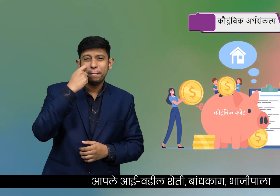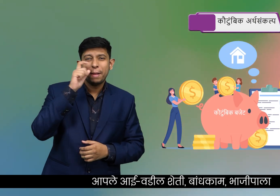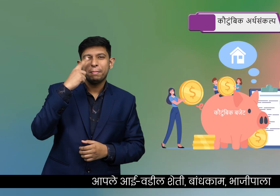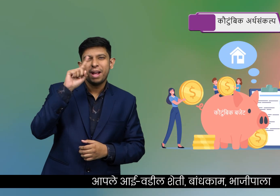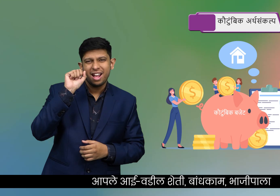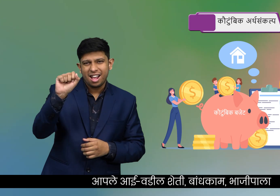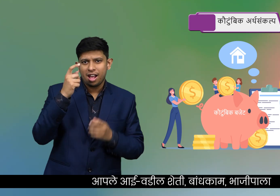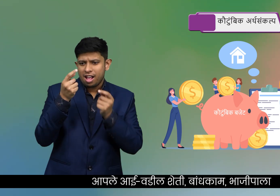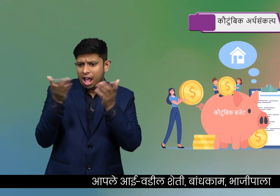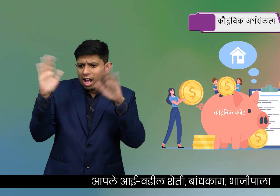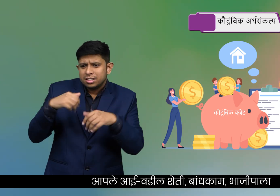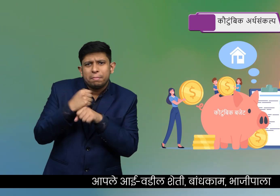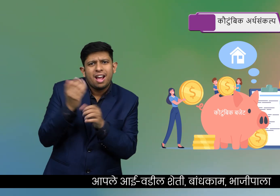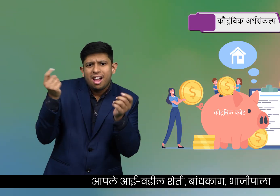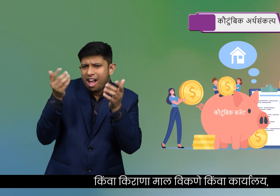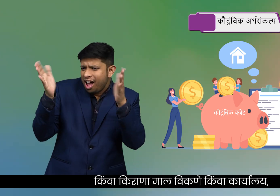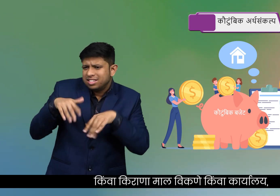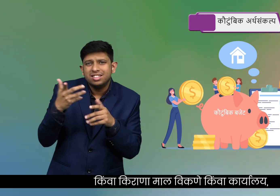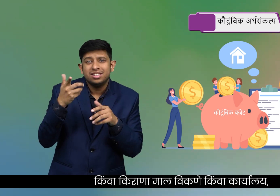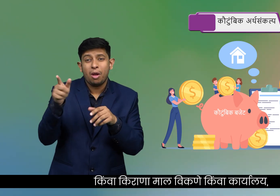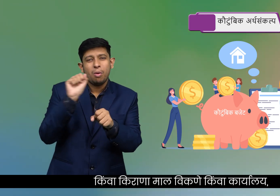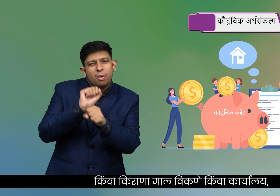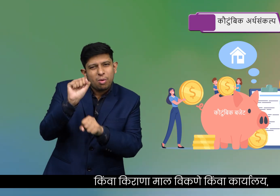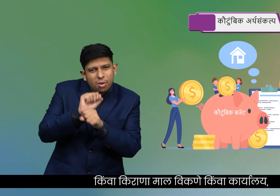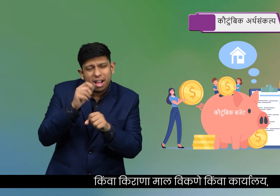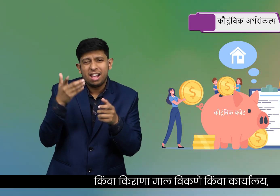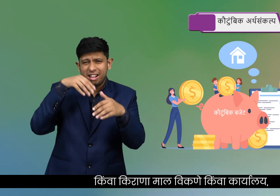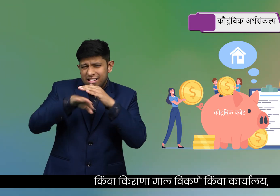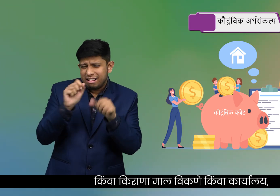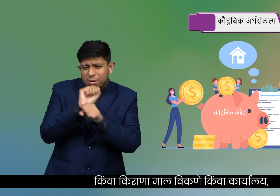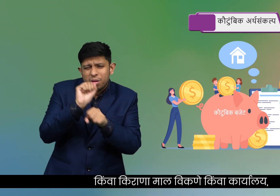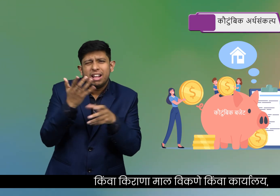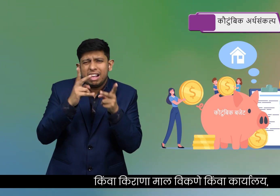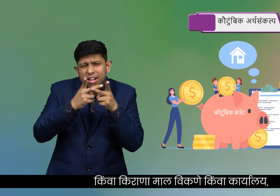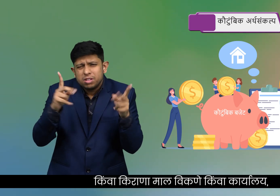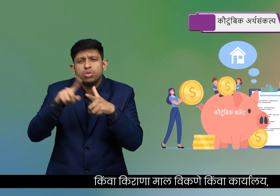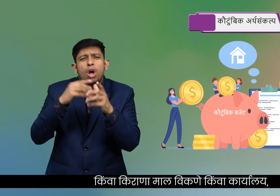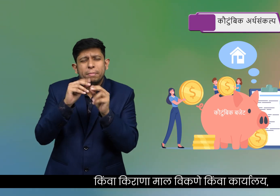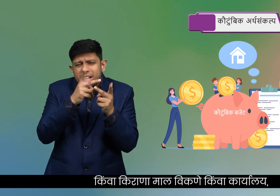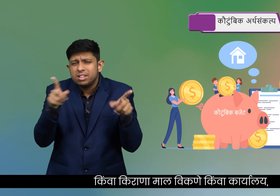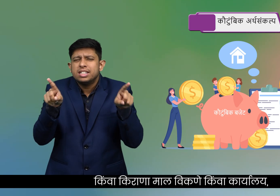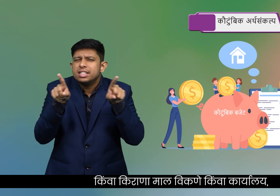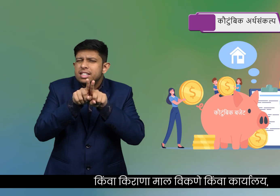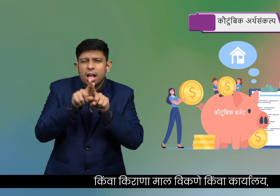आपल्या आई वडील शेती, बांधकाम, भाजीपाला किंवा किराणा माल विकणे किंवा कार्यालय,